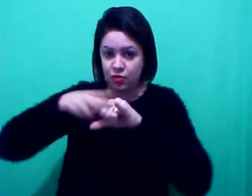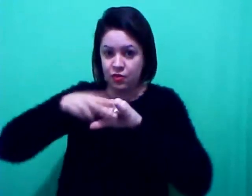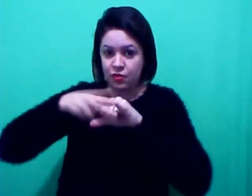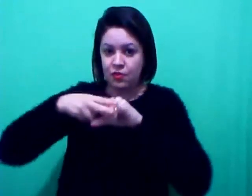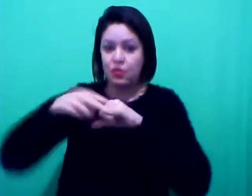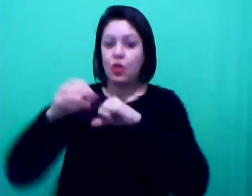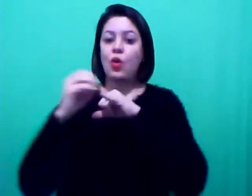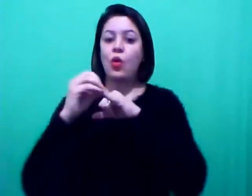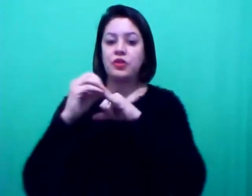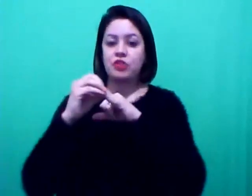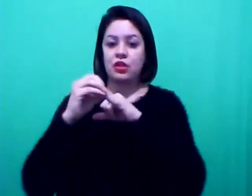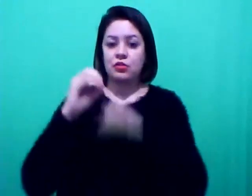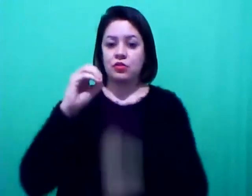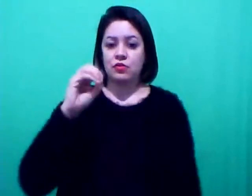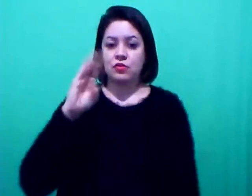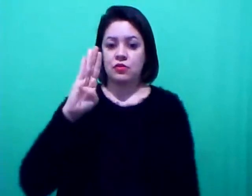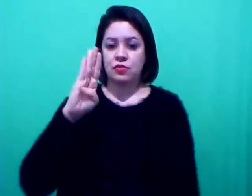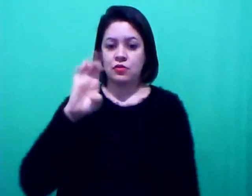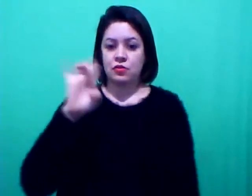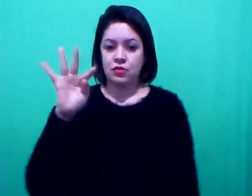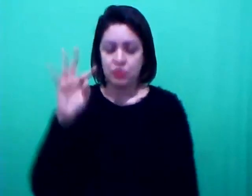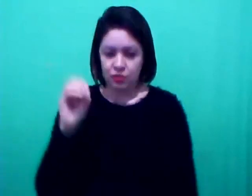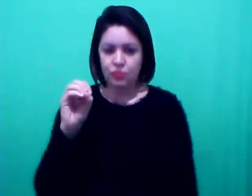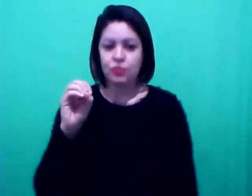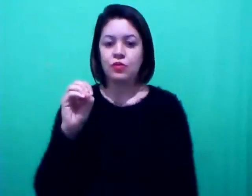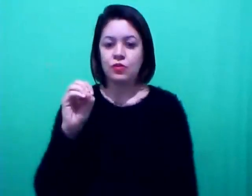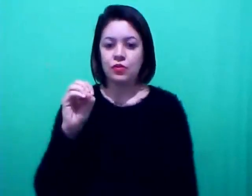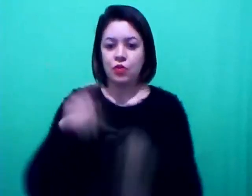Tem o sujeito, tem o verbo e tem o objeto.